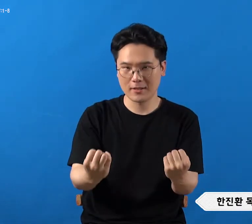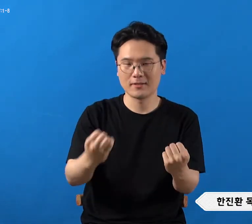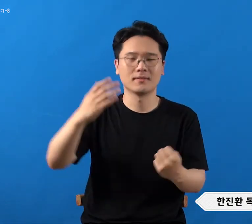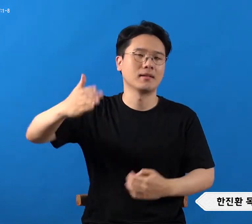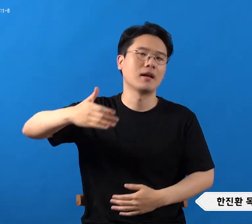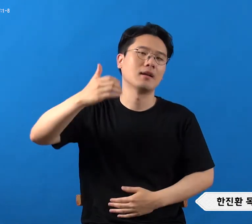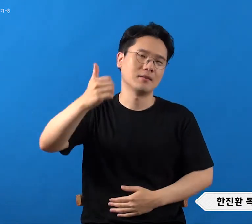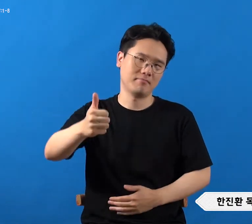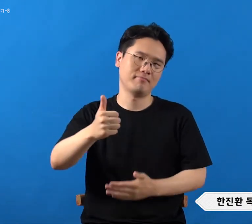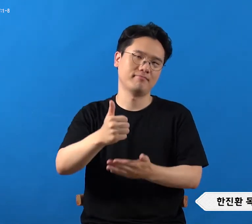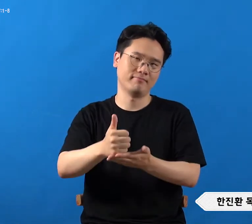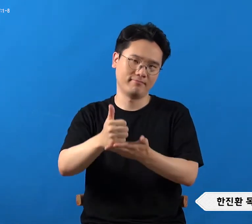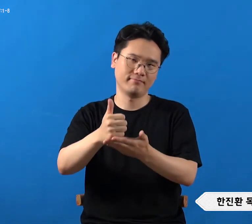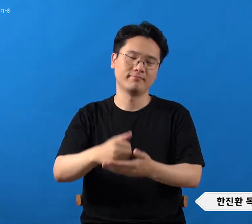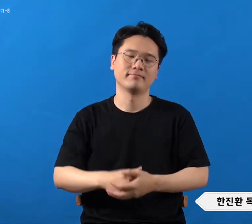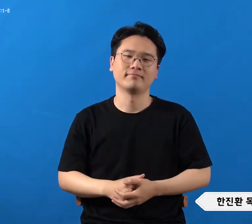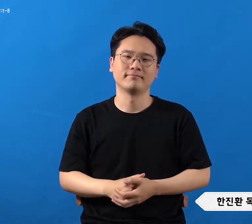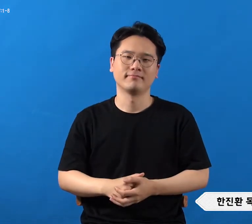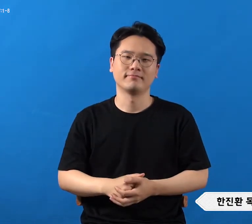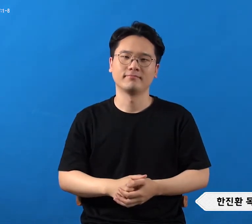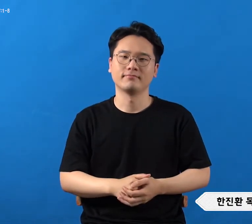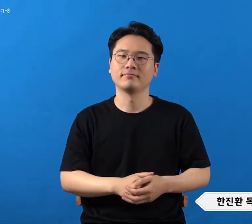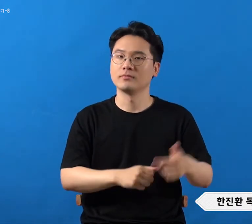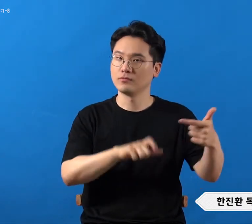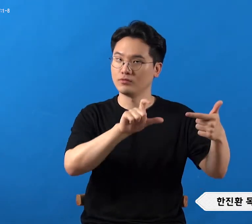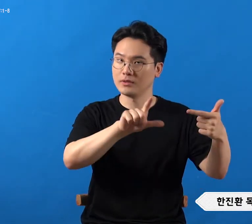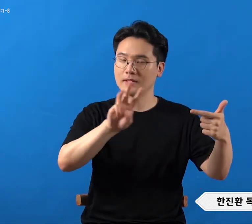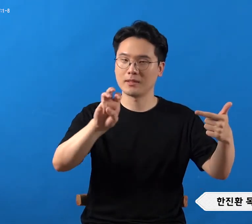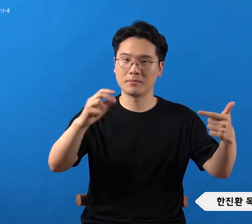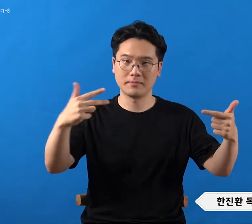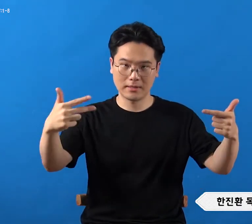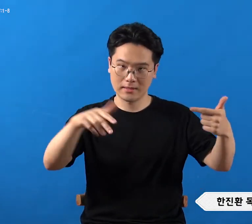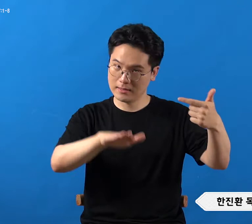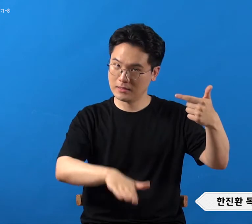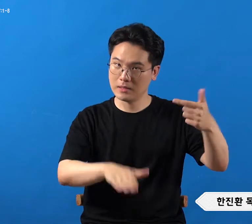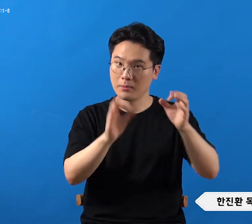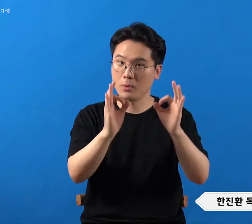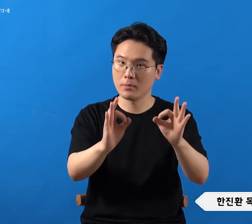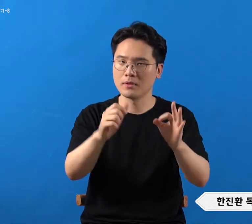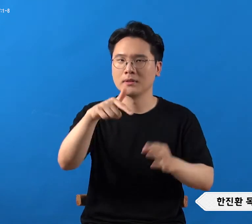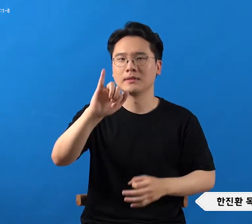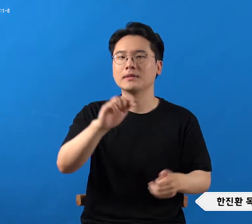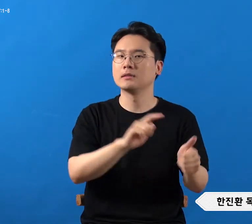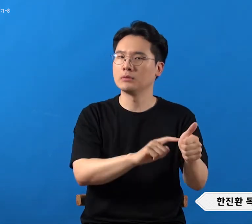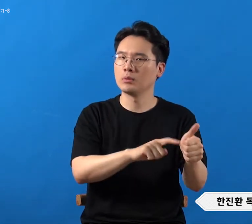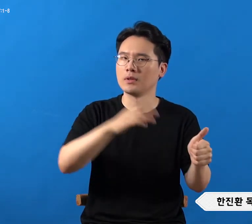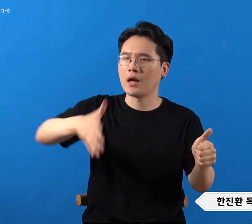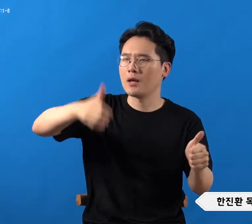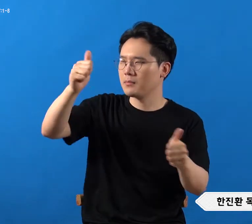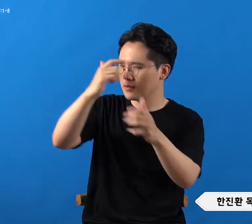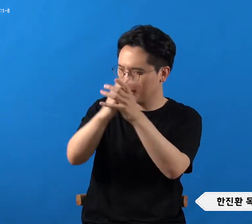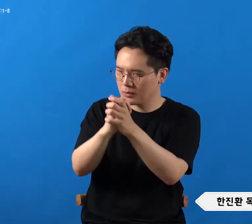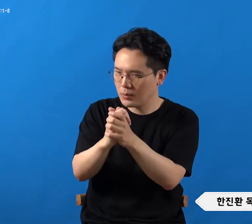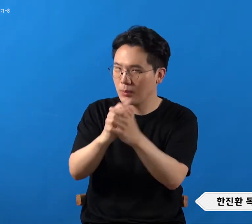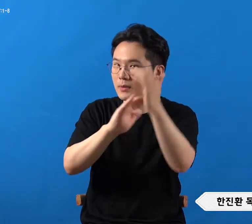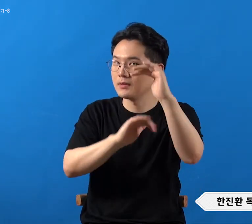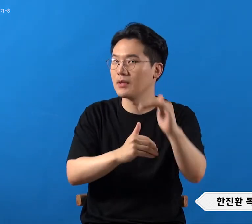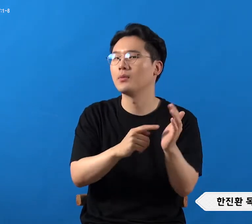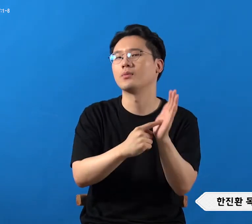하나님입니다. 6장 37절 이하에 보면 기드온이 하나님께 이렇게 간청을